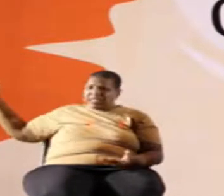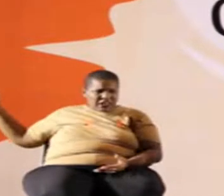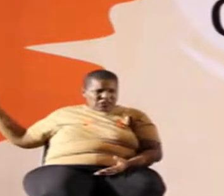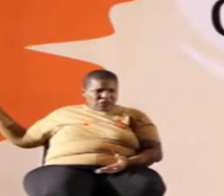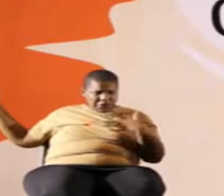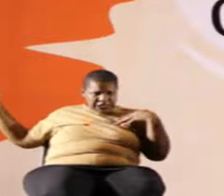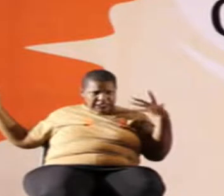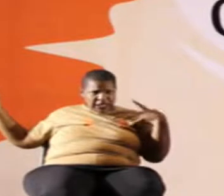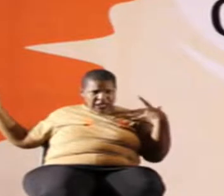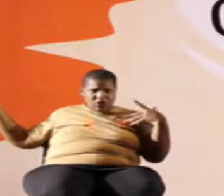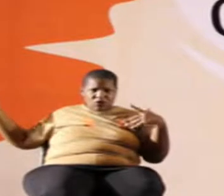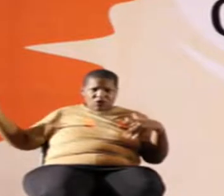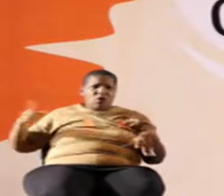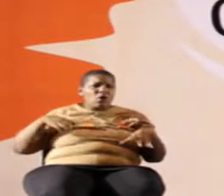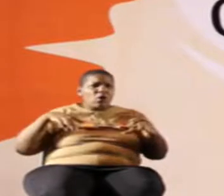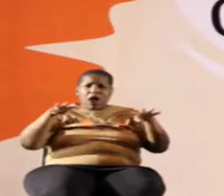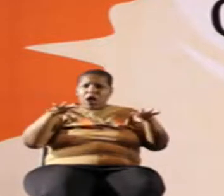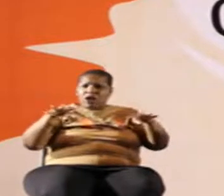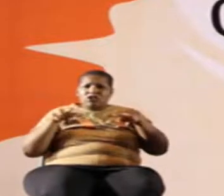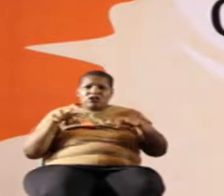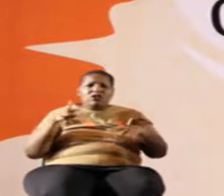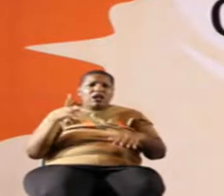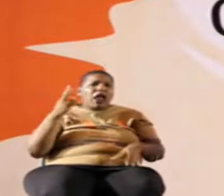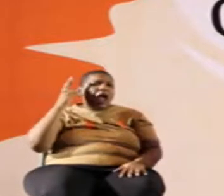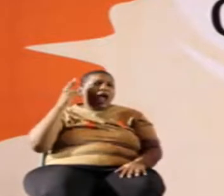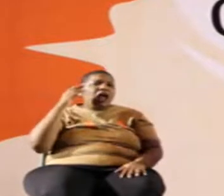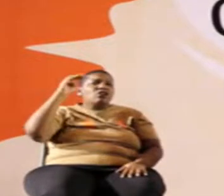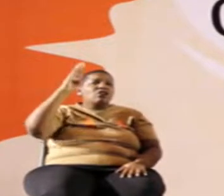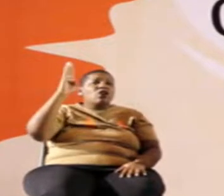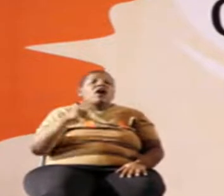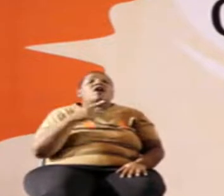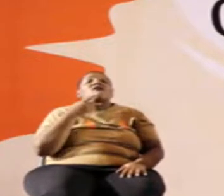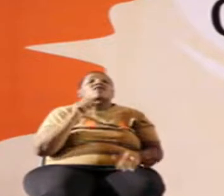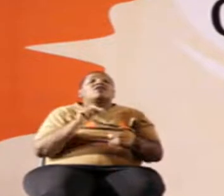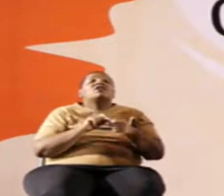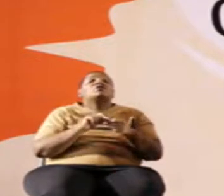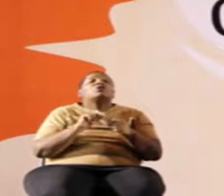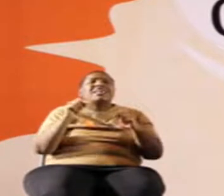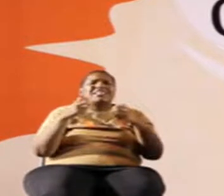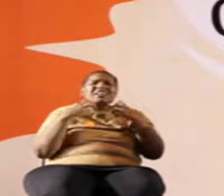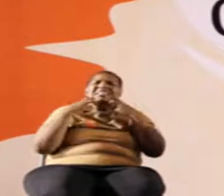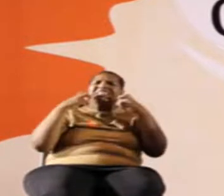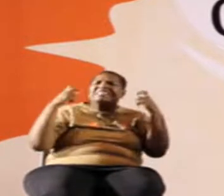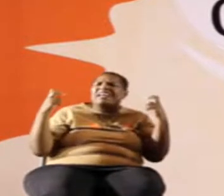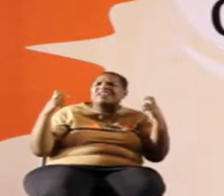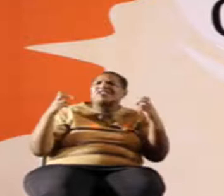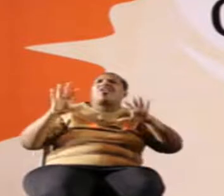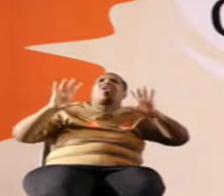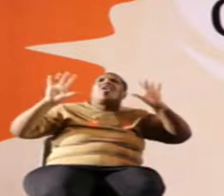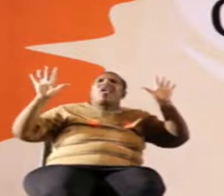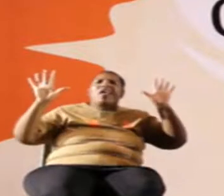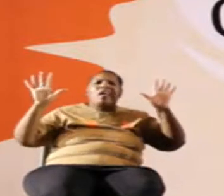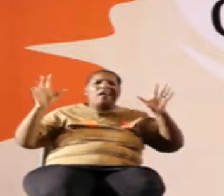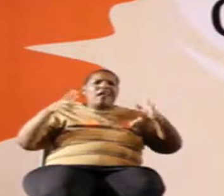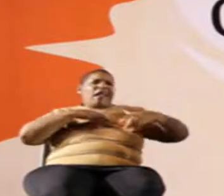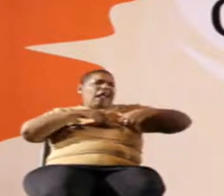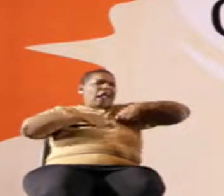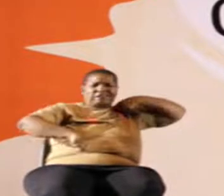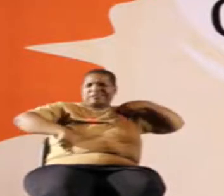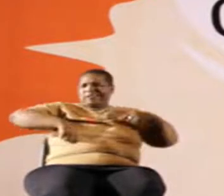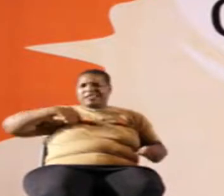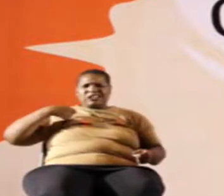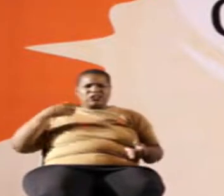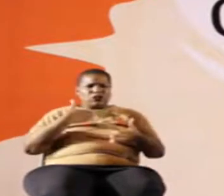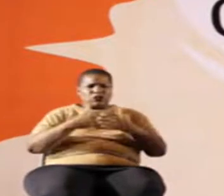auditório da Rádio Nacional. O que elas estavam fazendo lá, então? Estavam gritando, vociferando, rasgando a roupa do